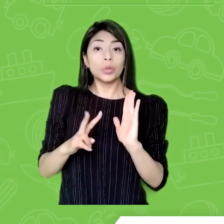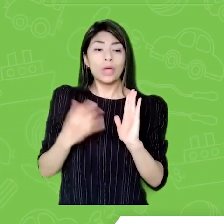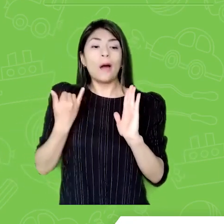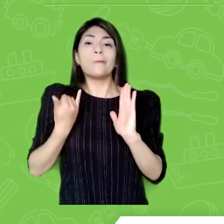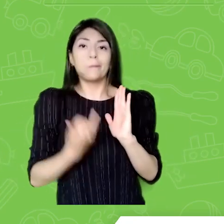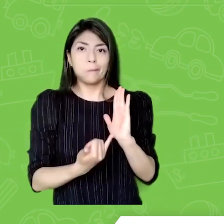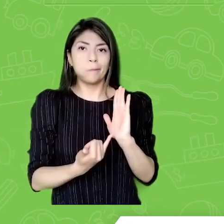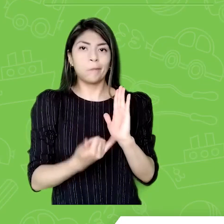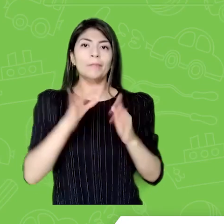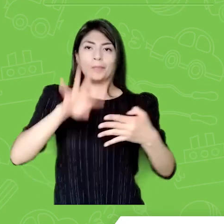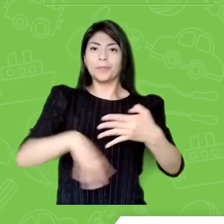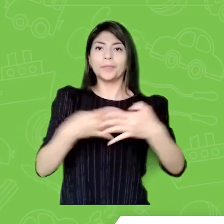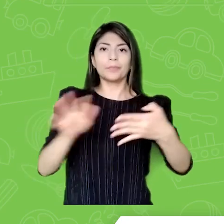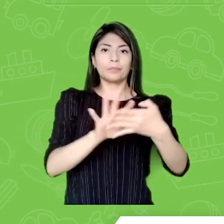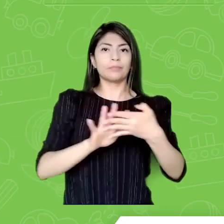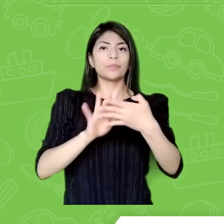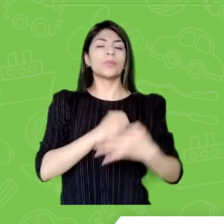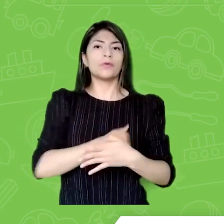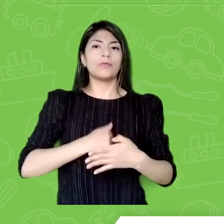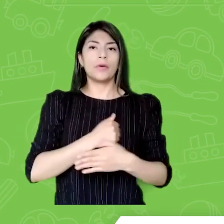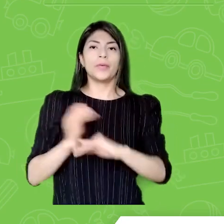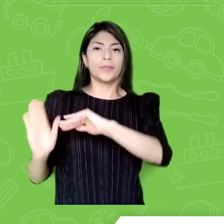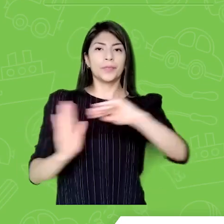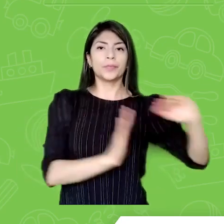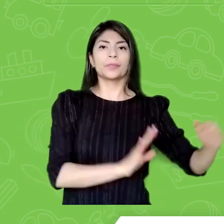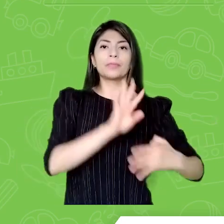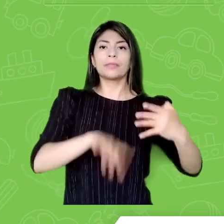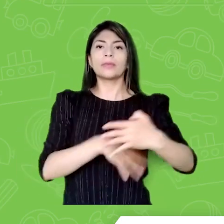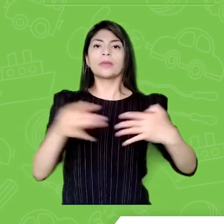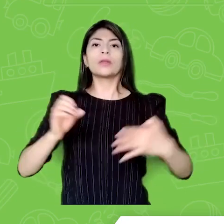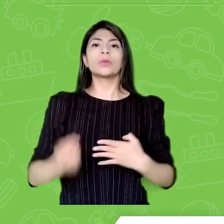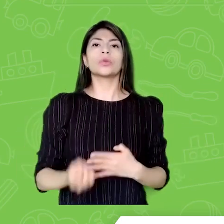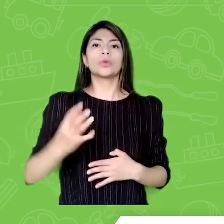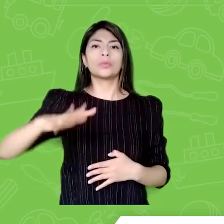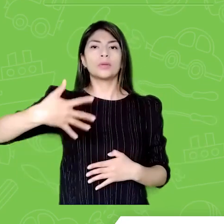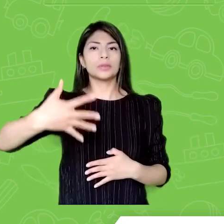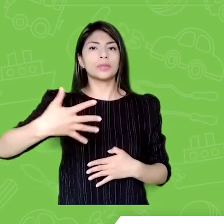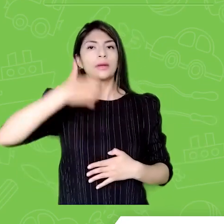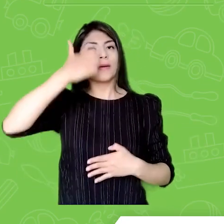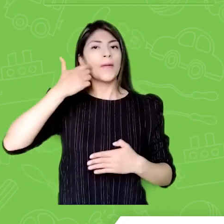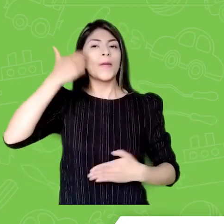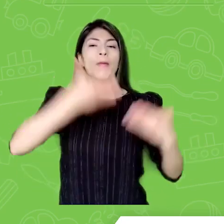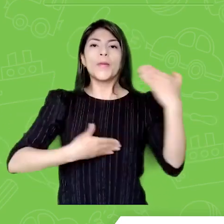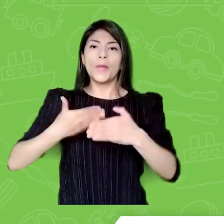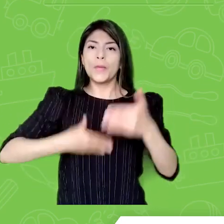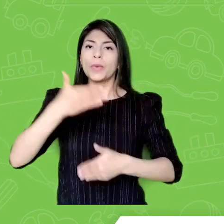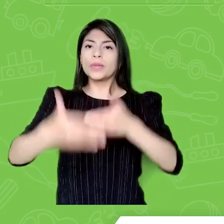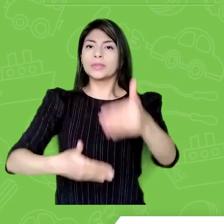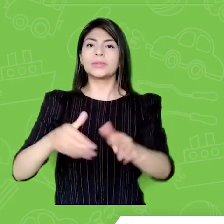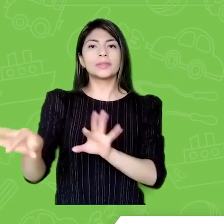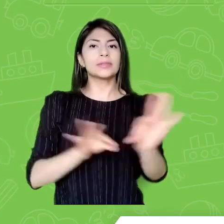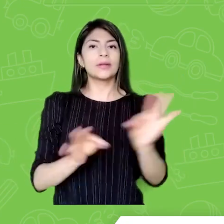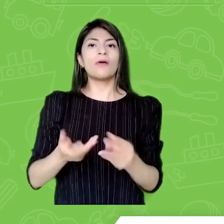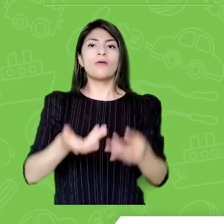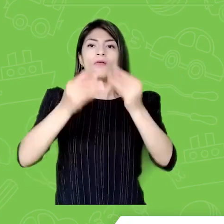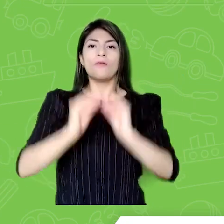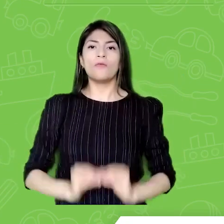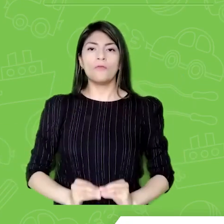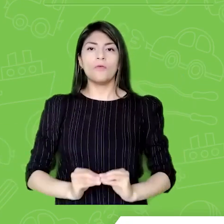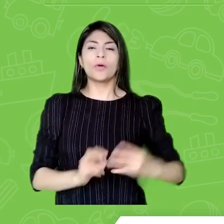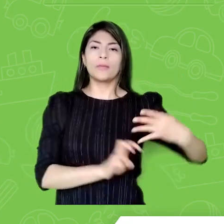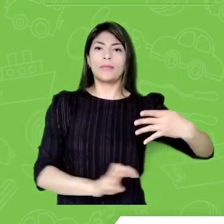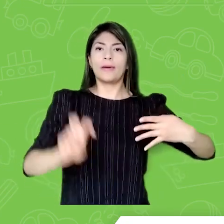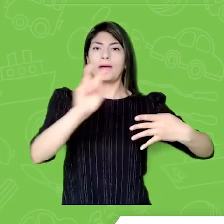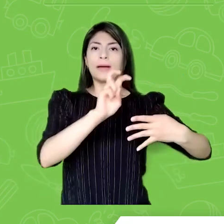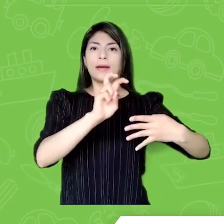página 12 del documento para visualizar la tabla. Tabla número 5. Pruebas a aplicar en el proceso de